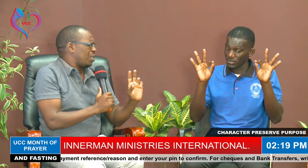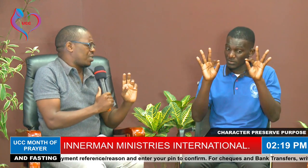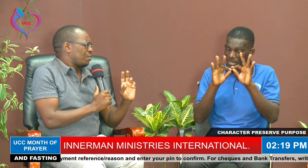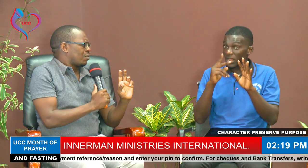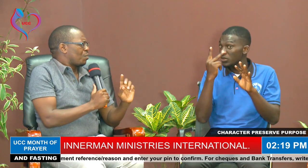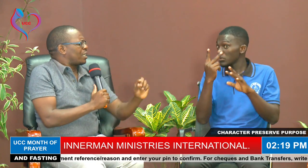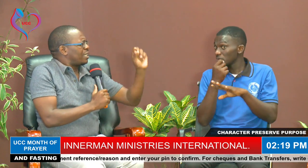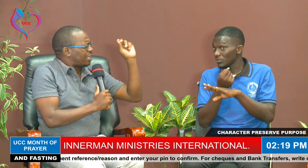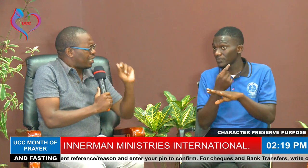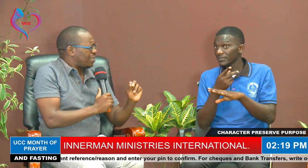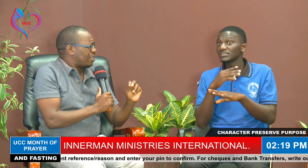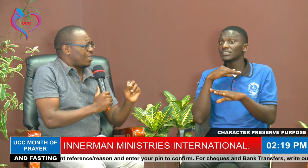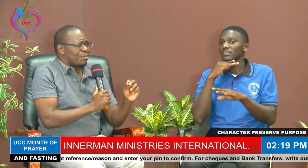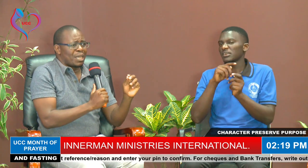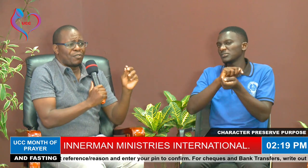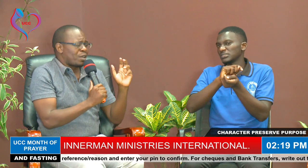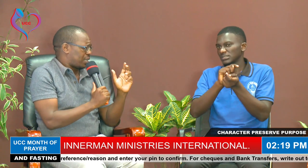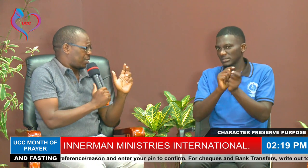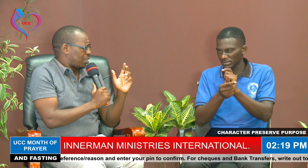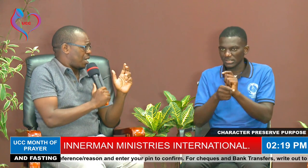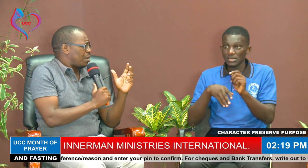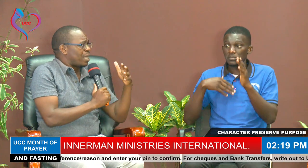2 minutes. But it changed my focus and my